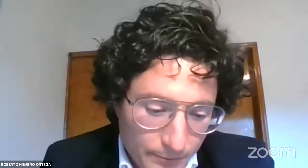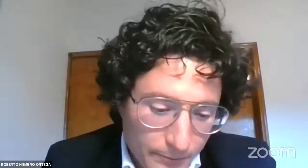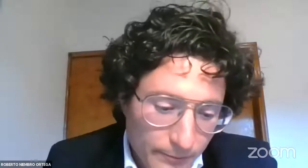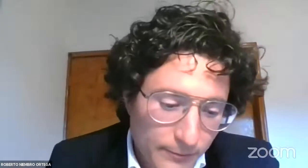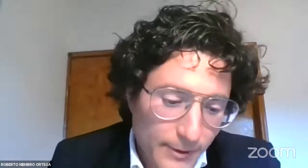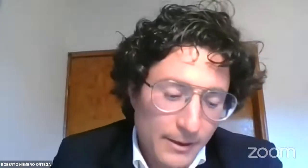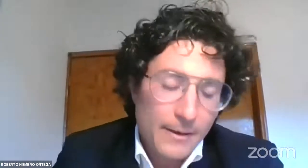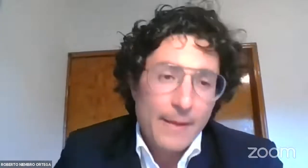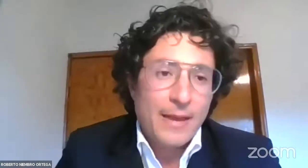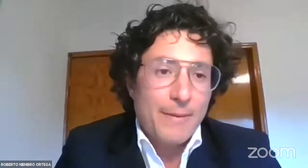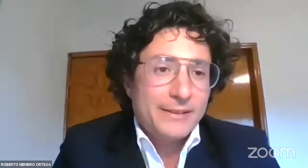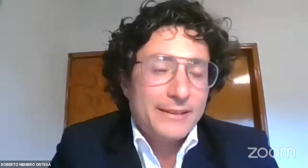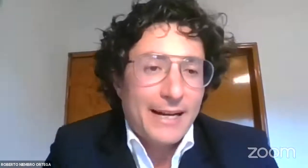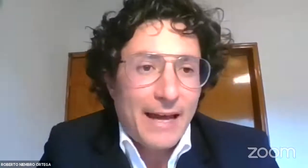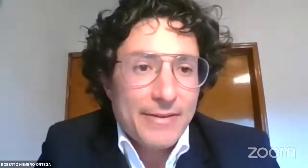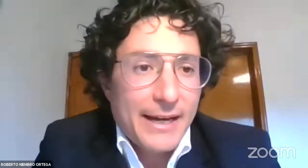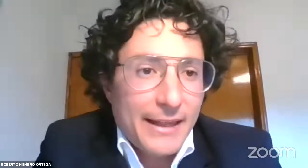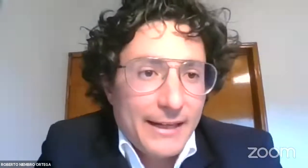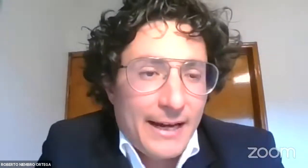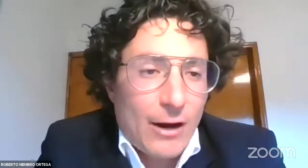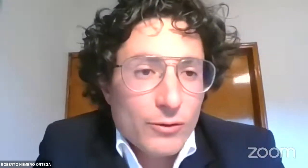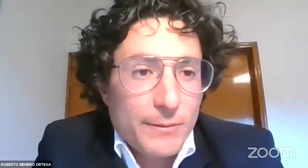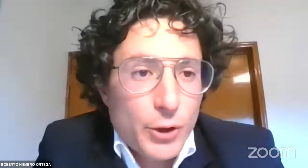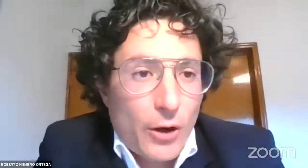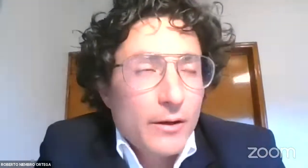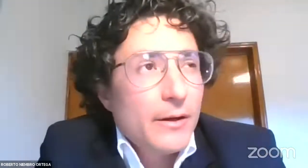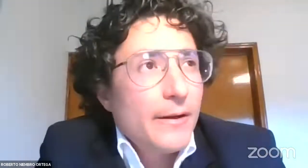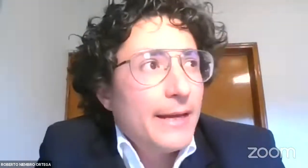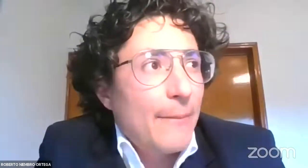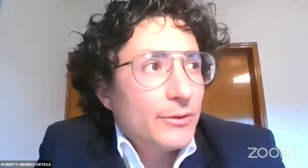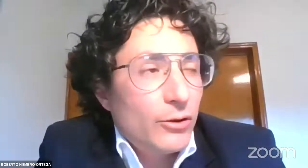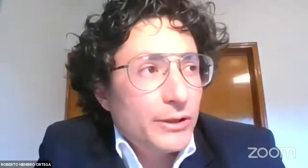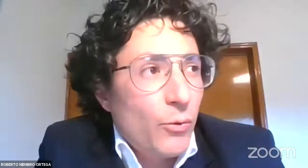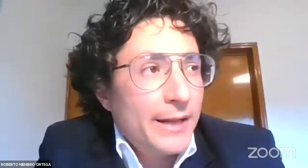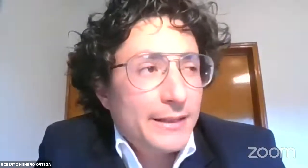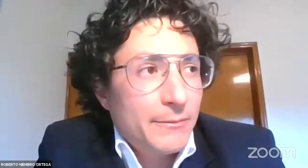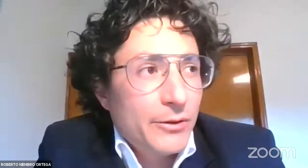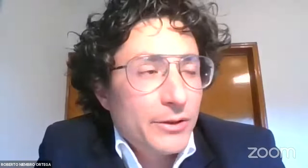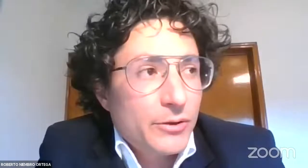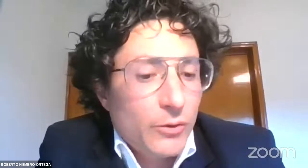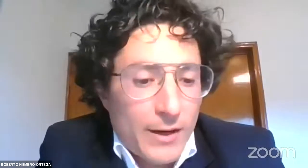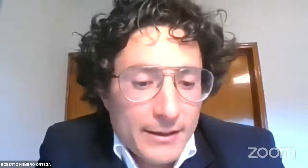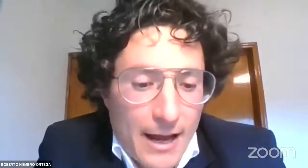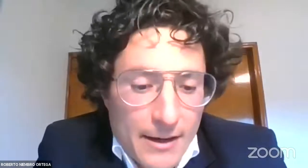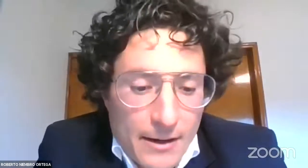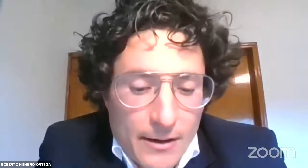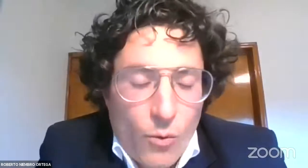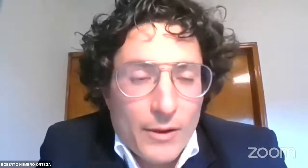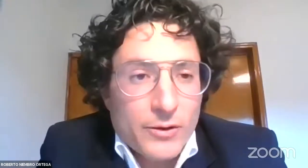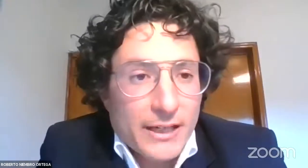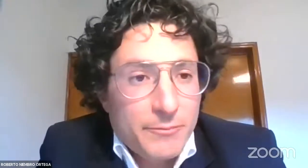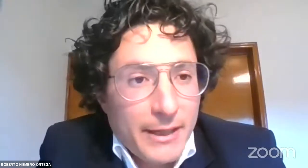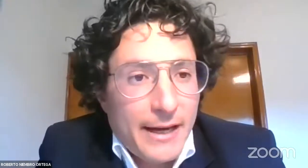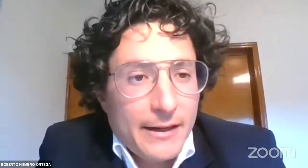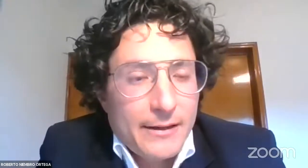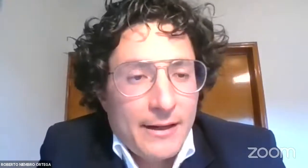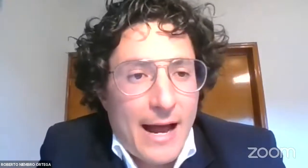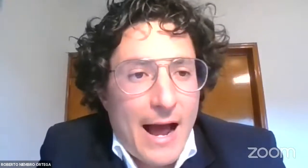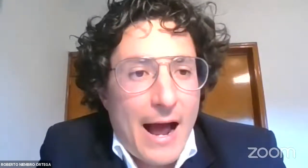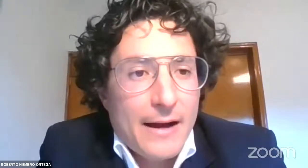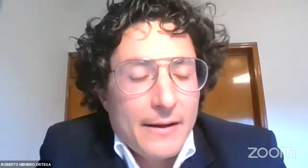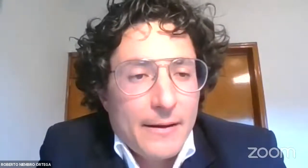territorio. También es interesante que en la concepción, digamos en los 50, en 1950, cuando se